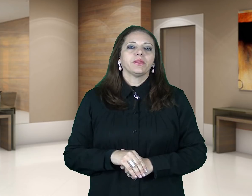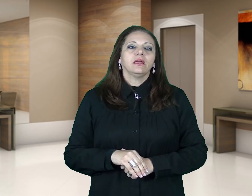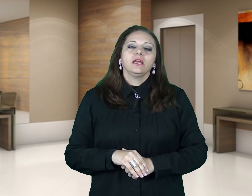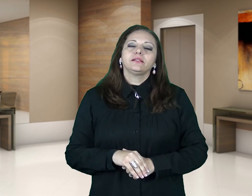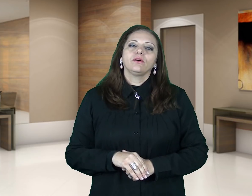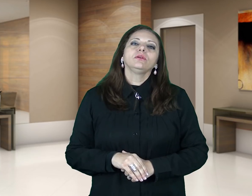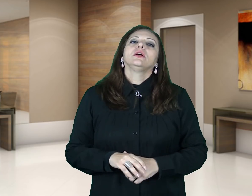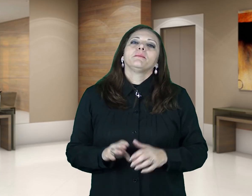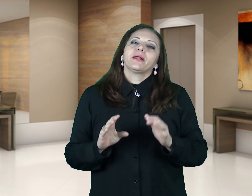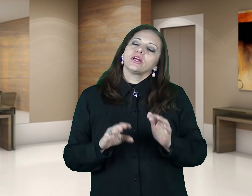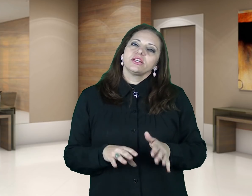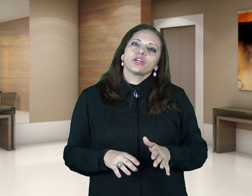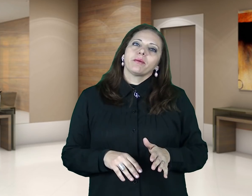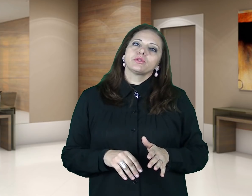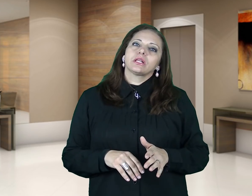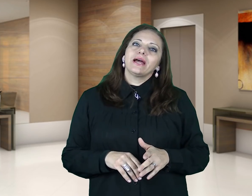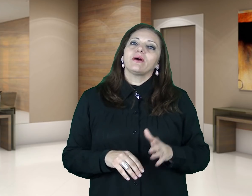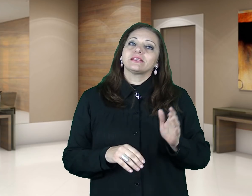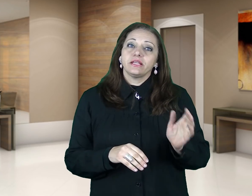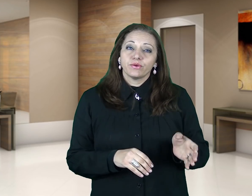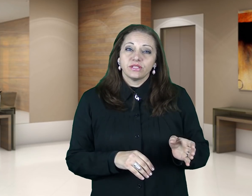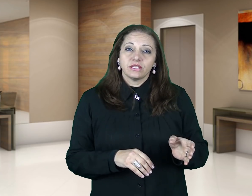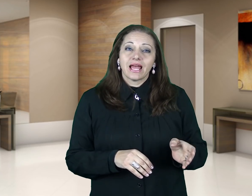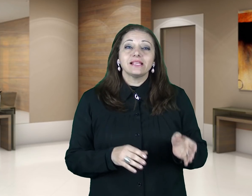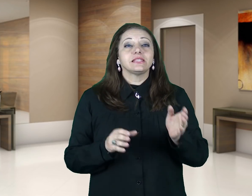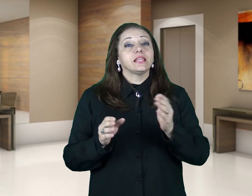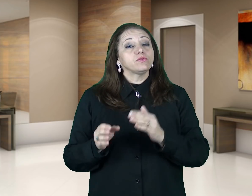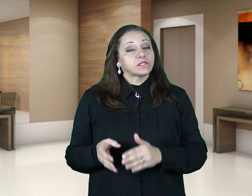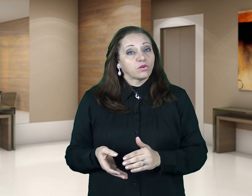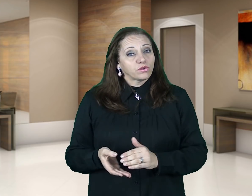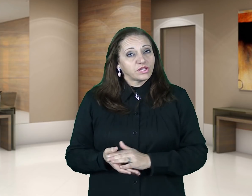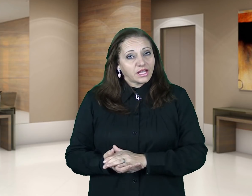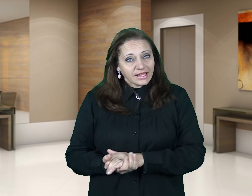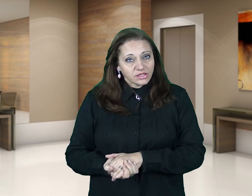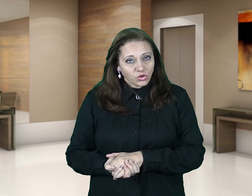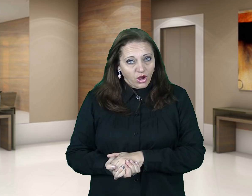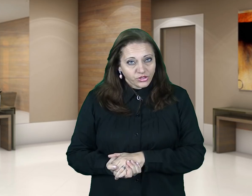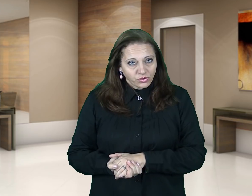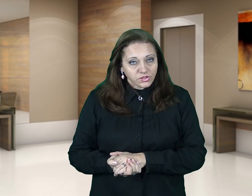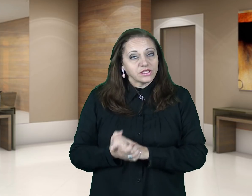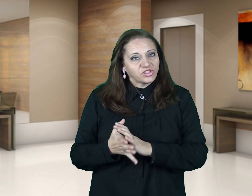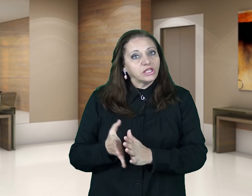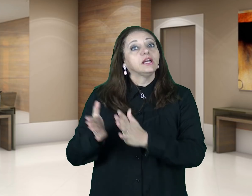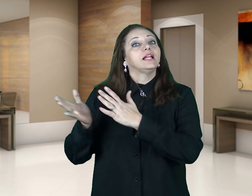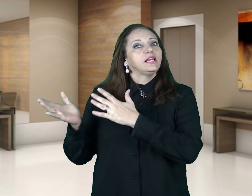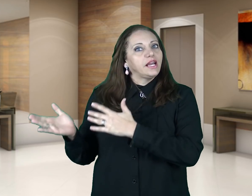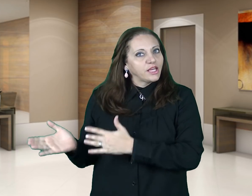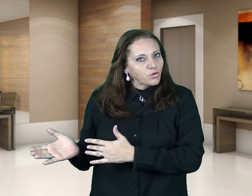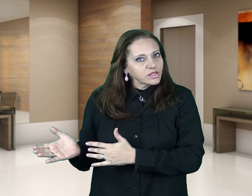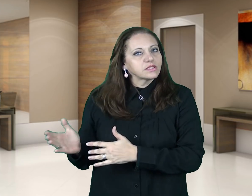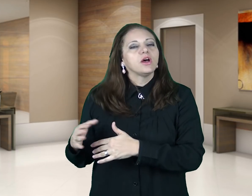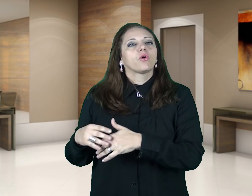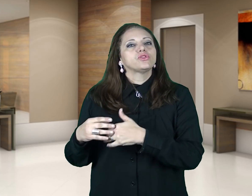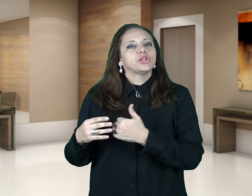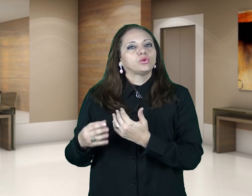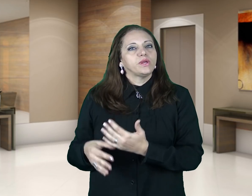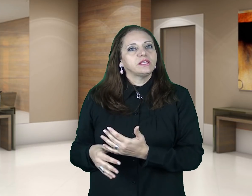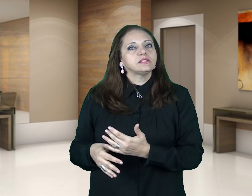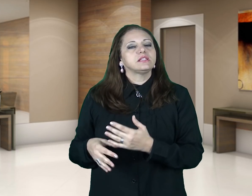situação. Então, para nós deixarmos claro, as línguas de sinais não são consideradas códigos, e sim línguas constituídas